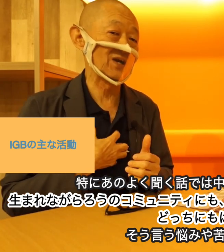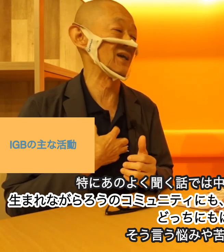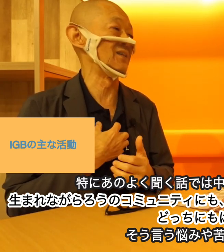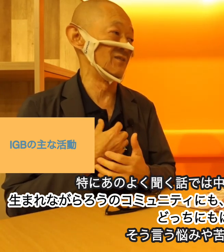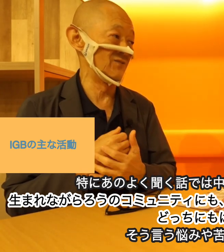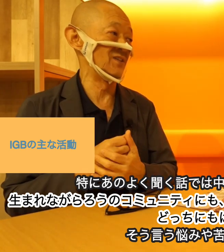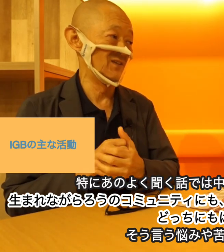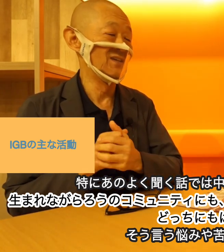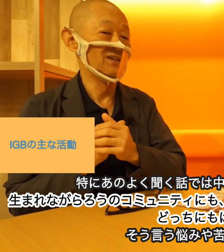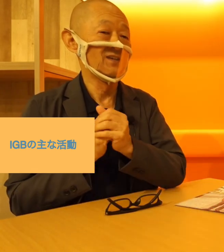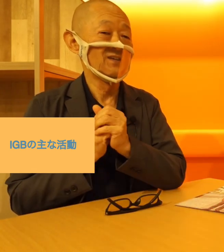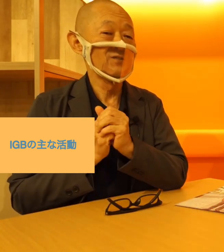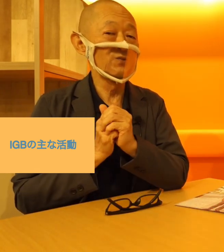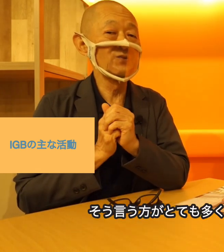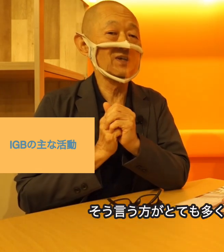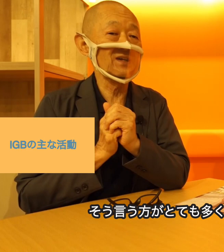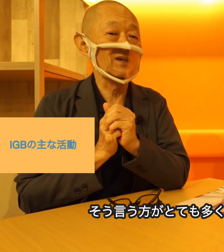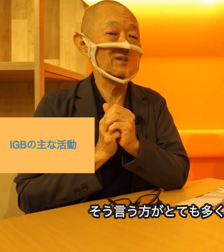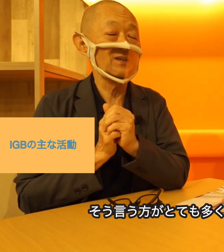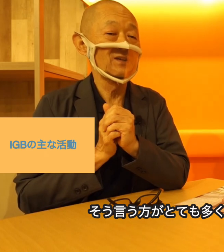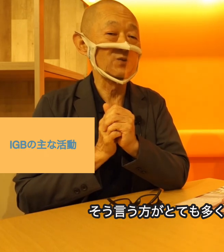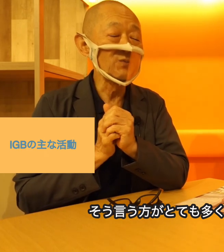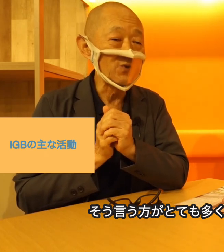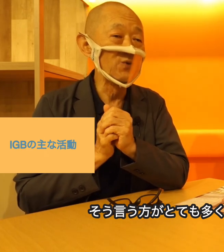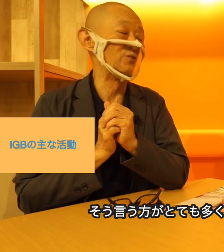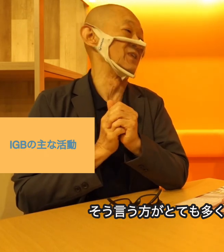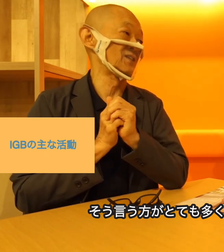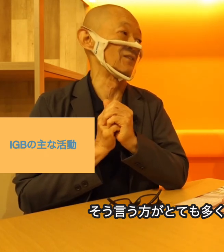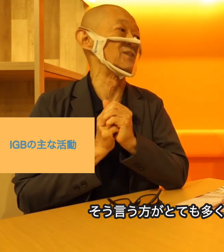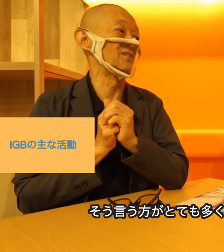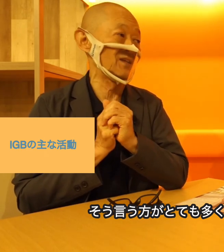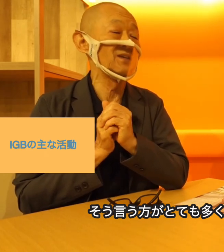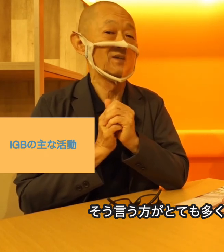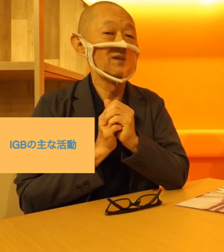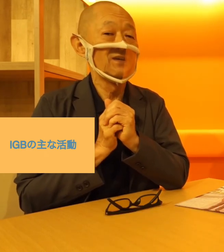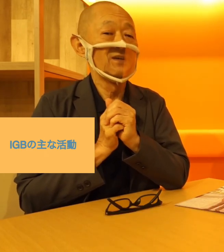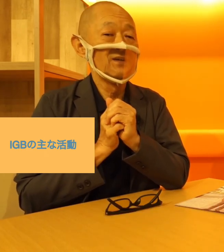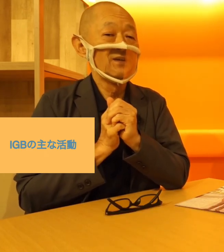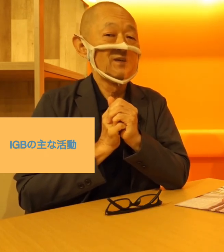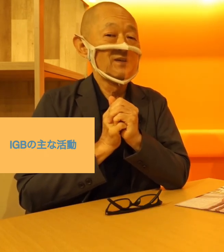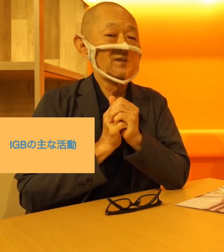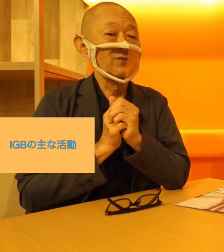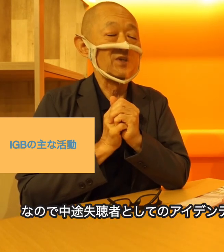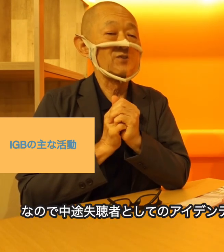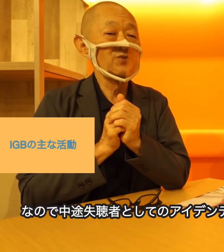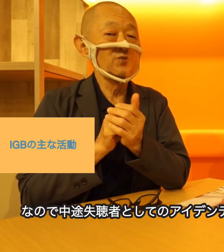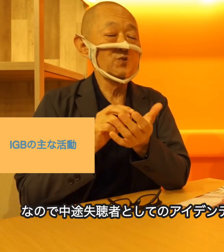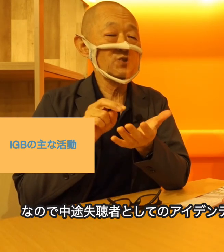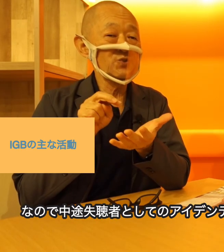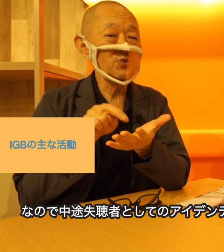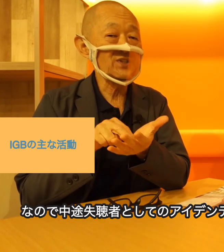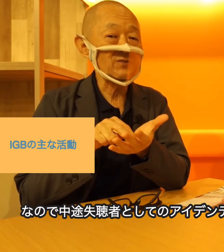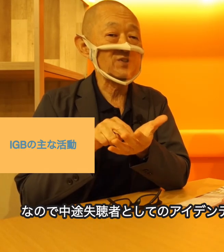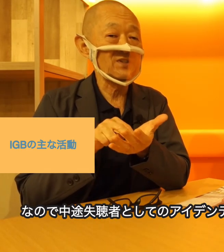えている、そういう方がとても多くいらっしゃるんですね。 はい、 なので中等視聴者として